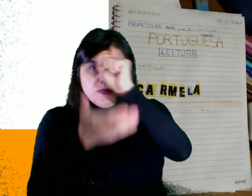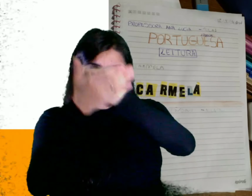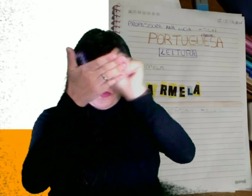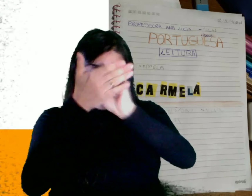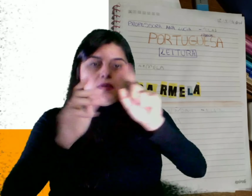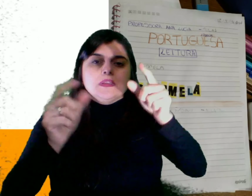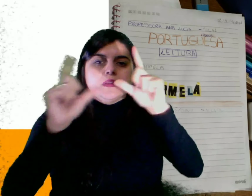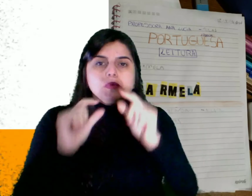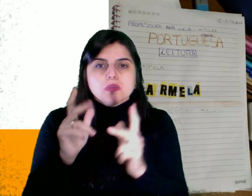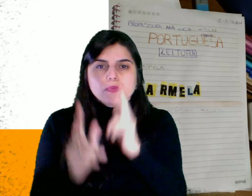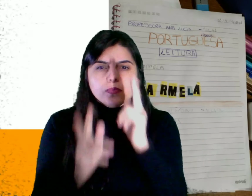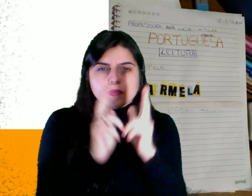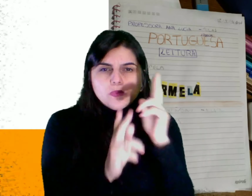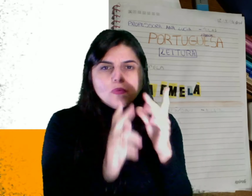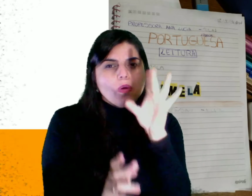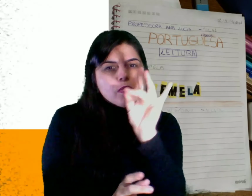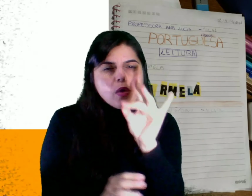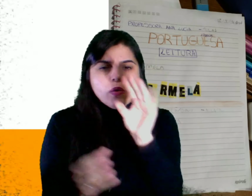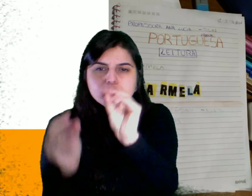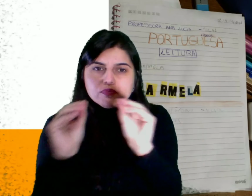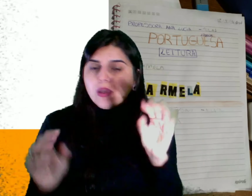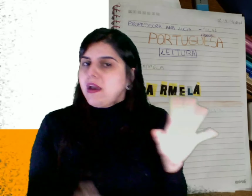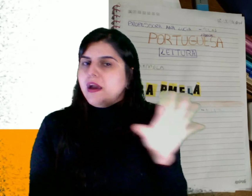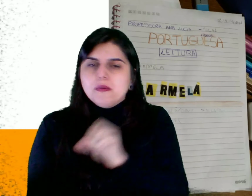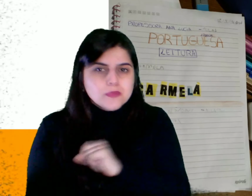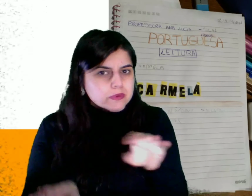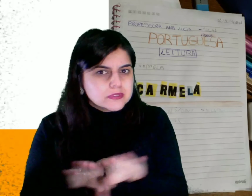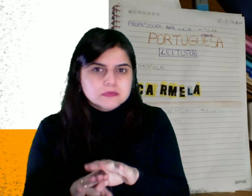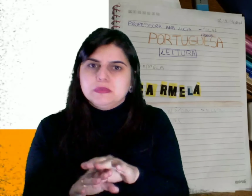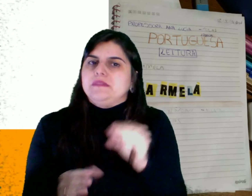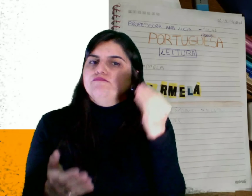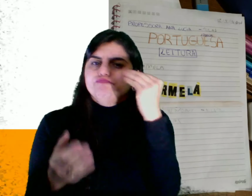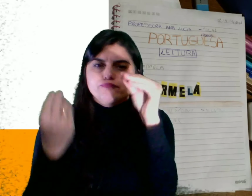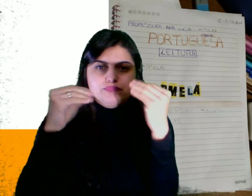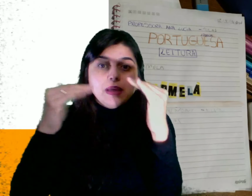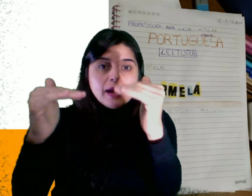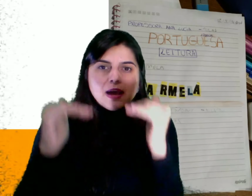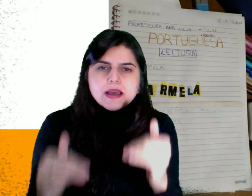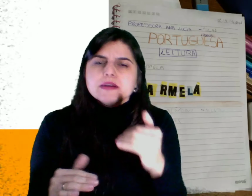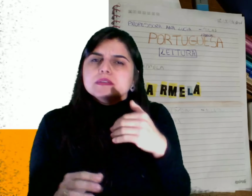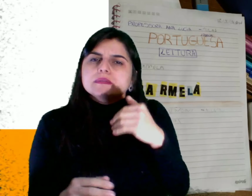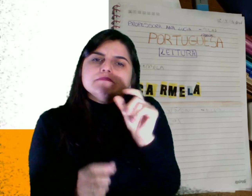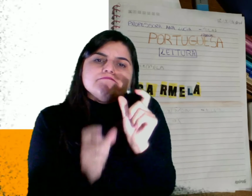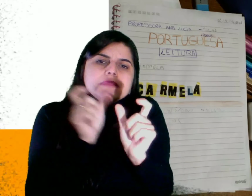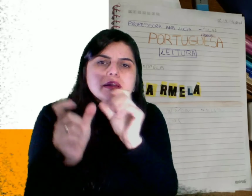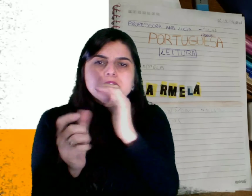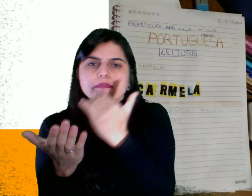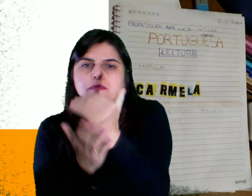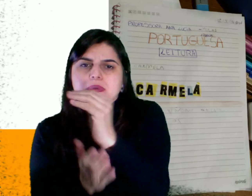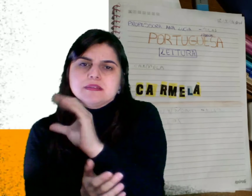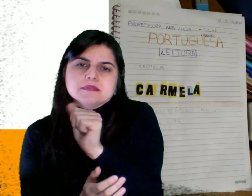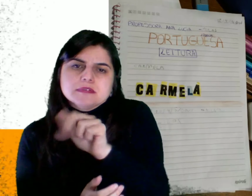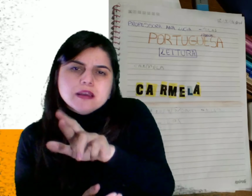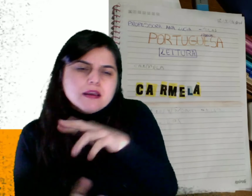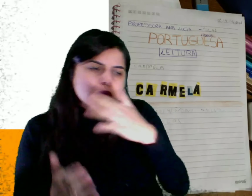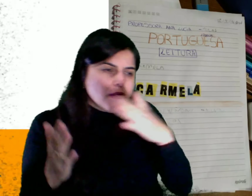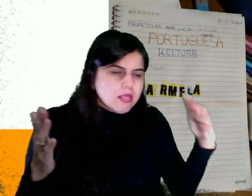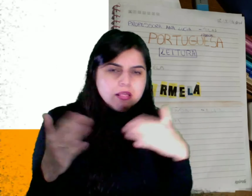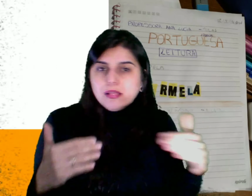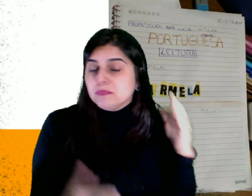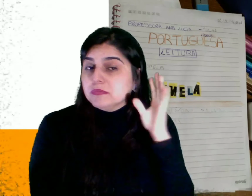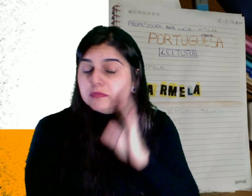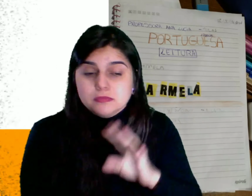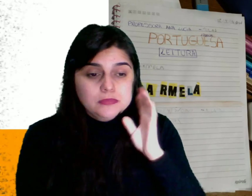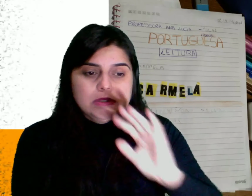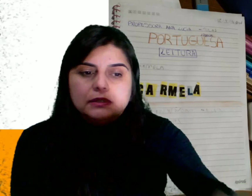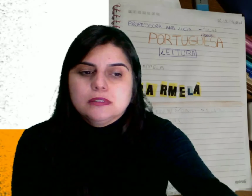gente fazer também. Essa daqui é a disciplina de português, também foi pedido para escrever o nome